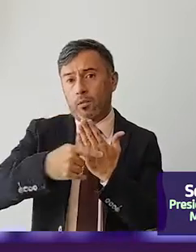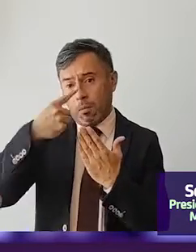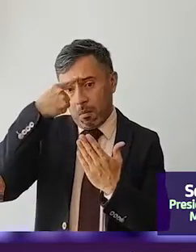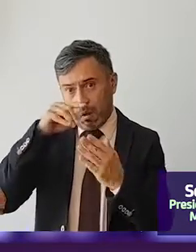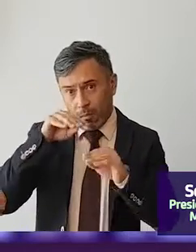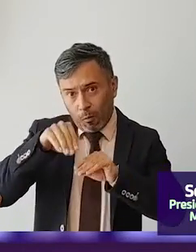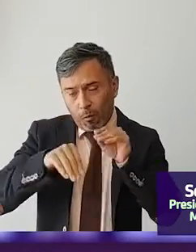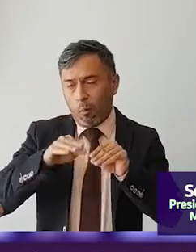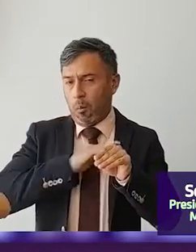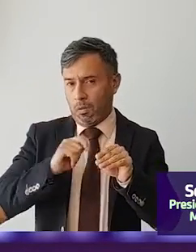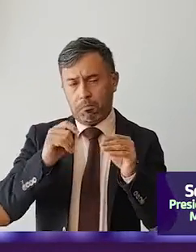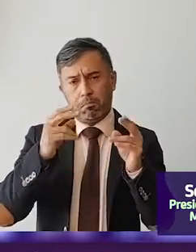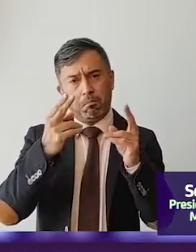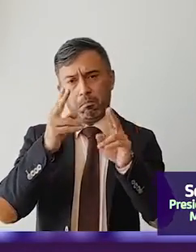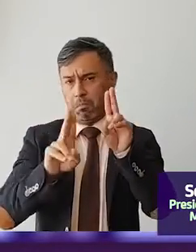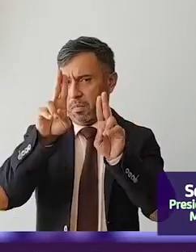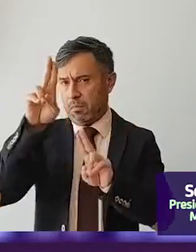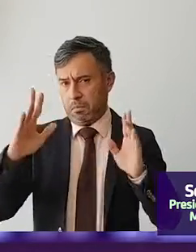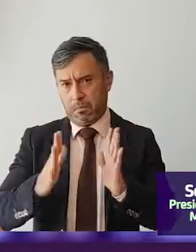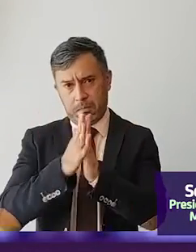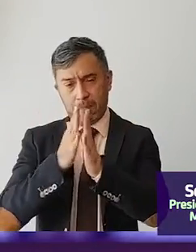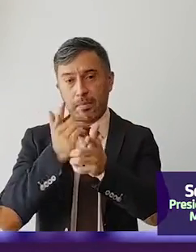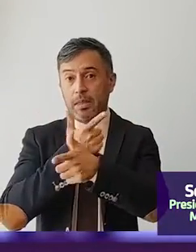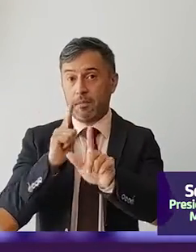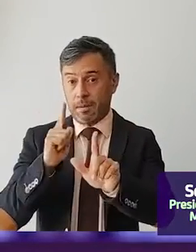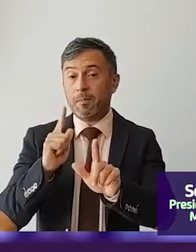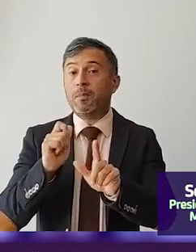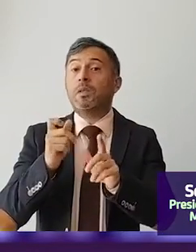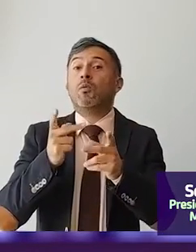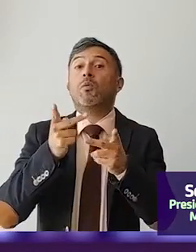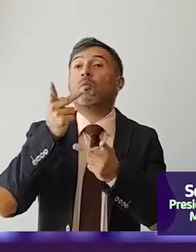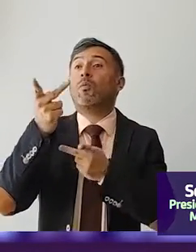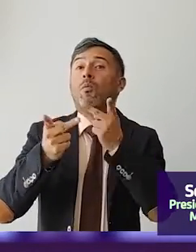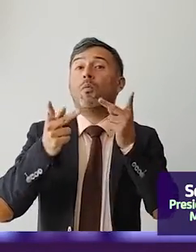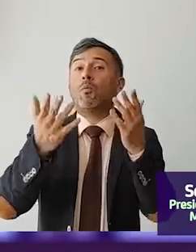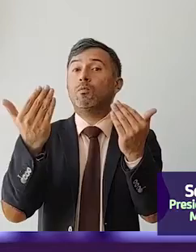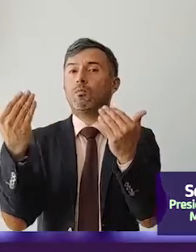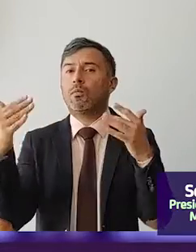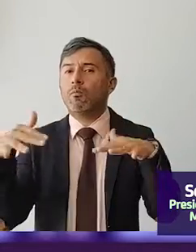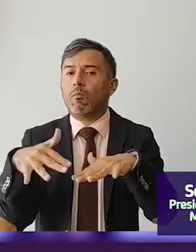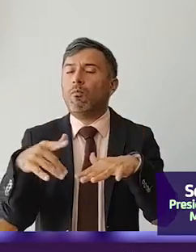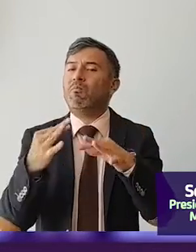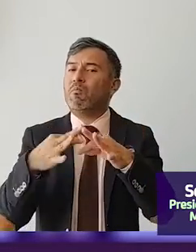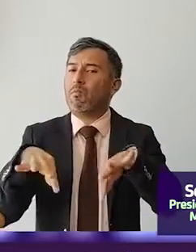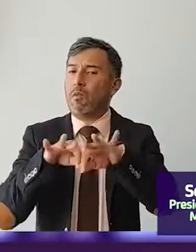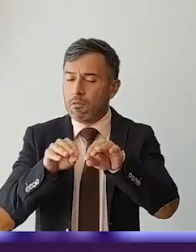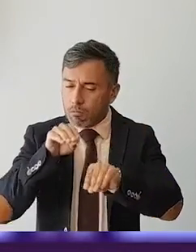participar. Con esta consulta damos uno de los últimos pasos necesarios